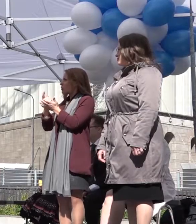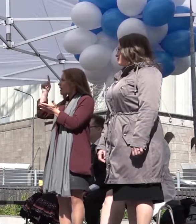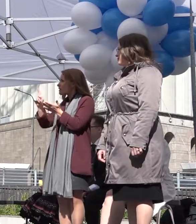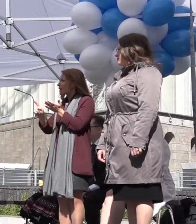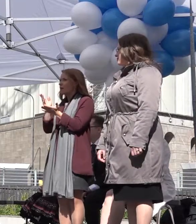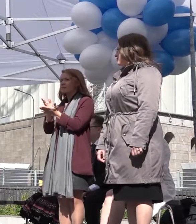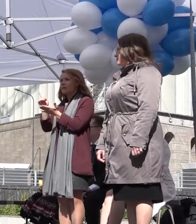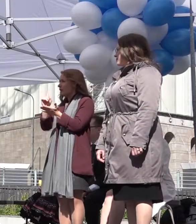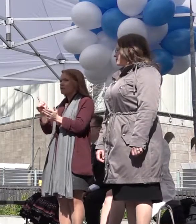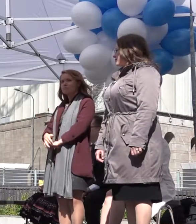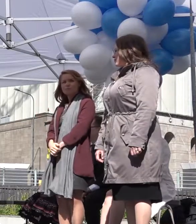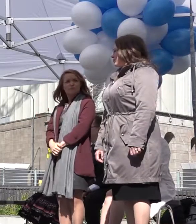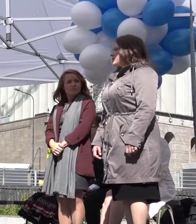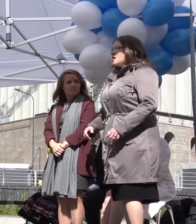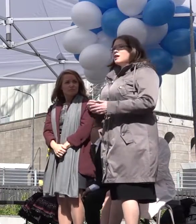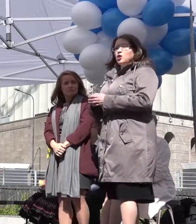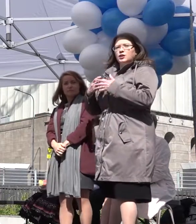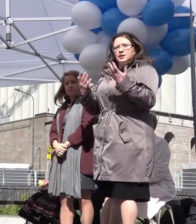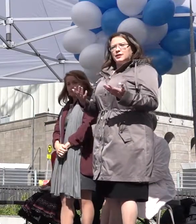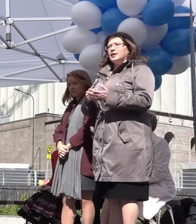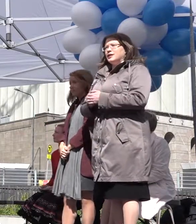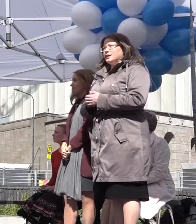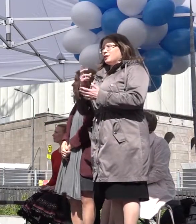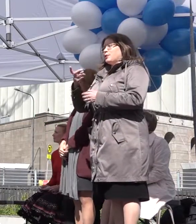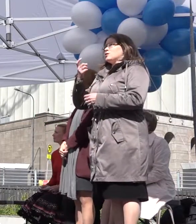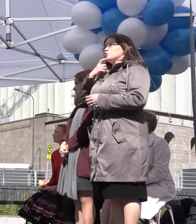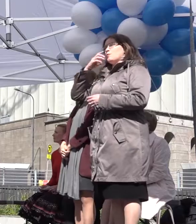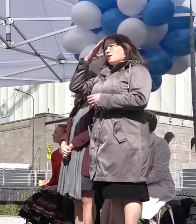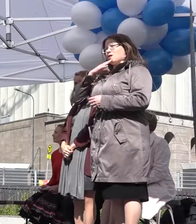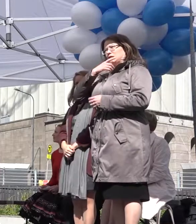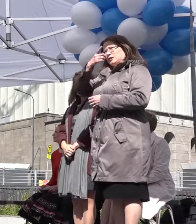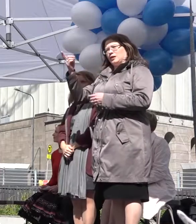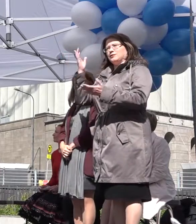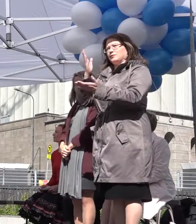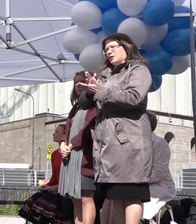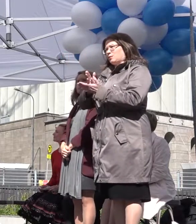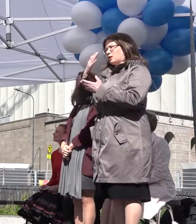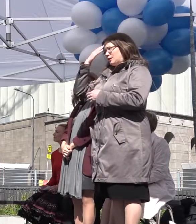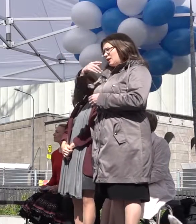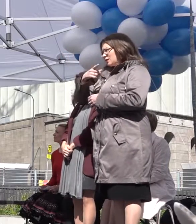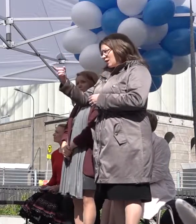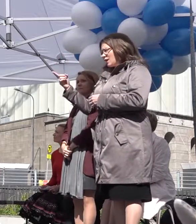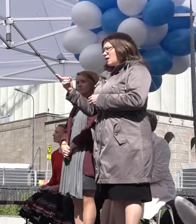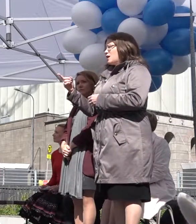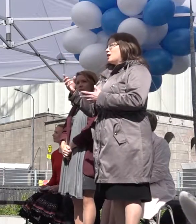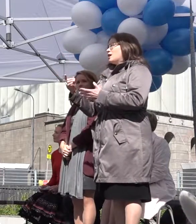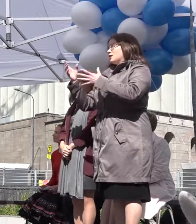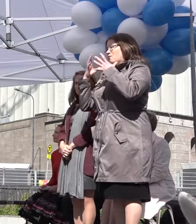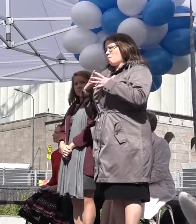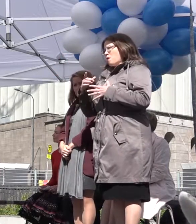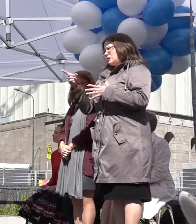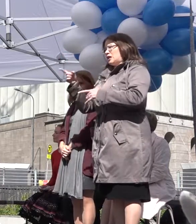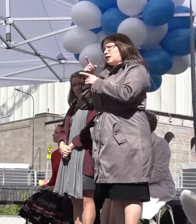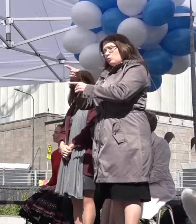voimaan? Ensinnäkin Suomen kansa tietää varmasti, että vammaisia ei saa